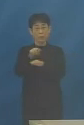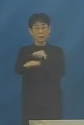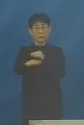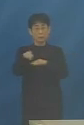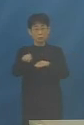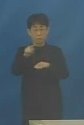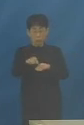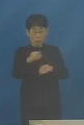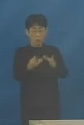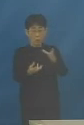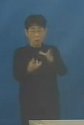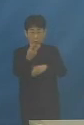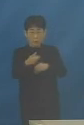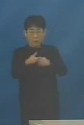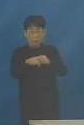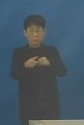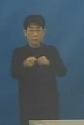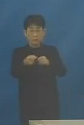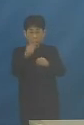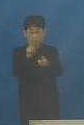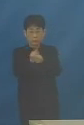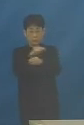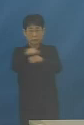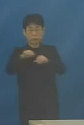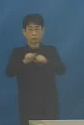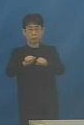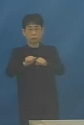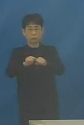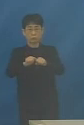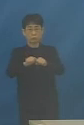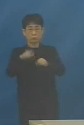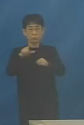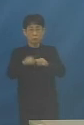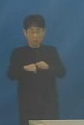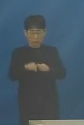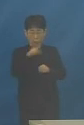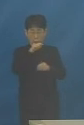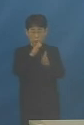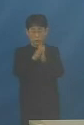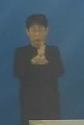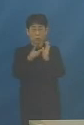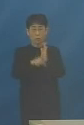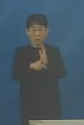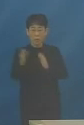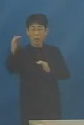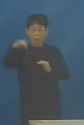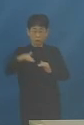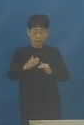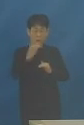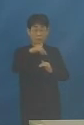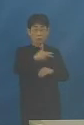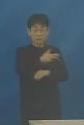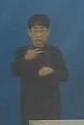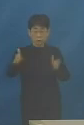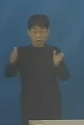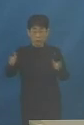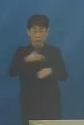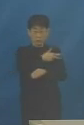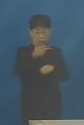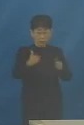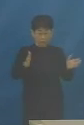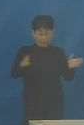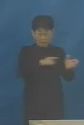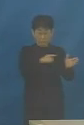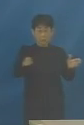起きた途端にこう始めるわけですですから本県の場合はこうジグザグに行ったり来たりこれ一週間後で切ってますがジグザグ